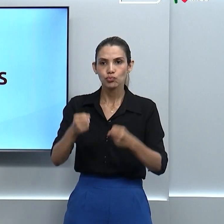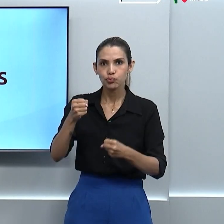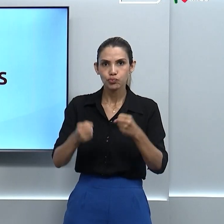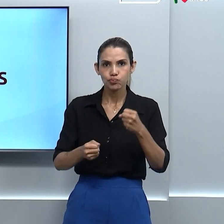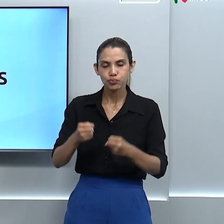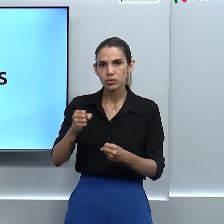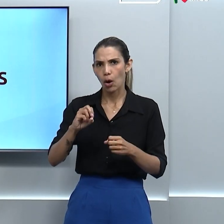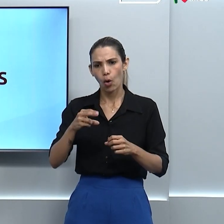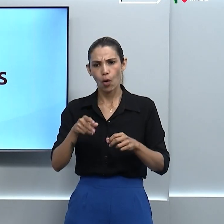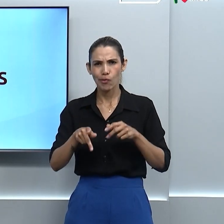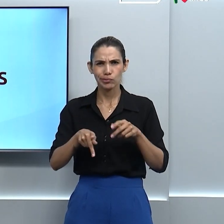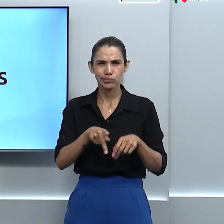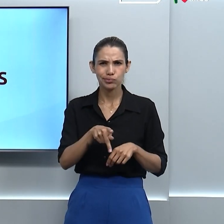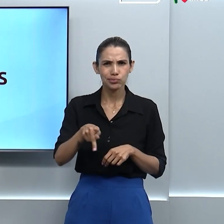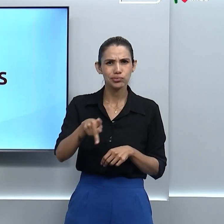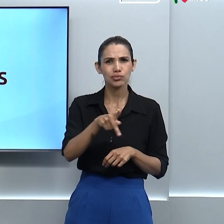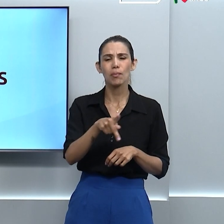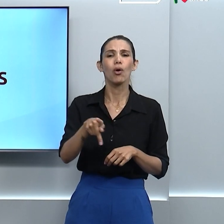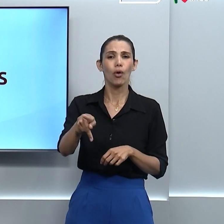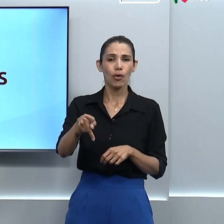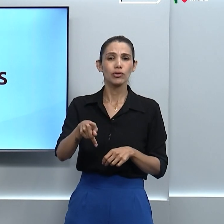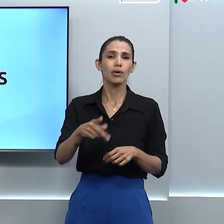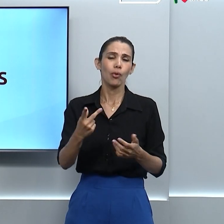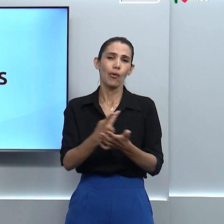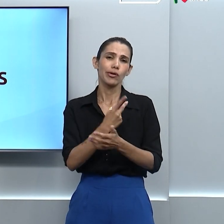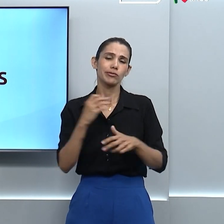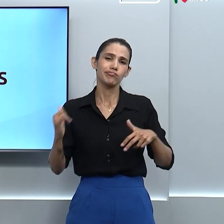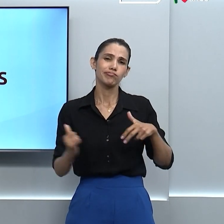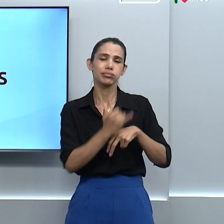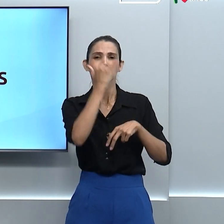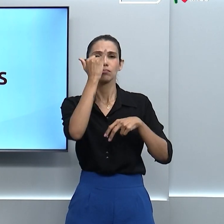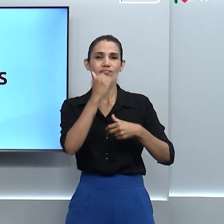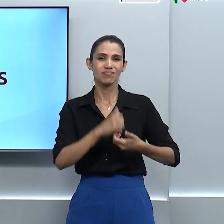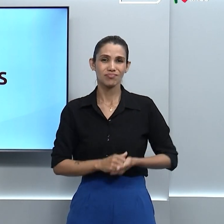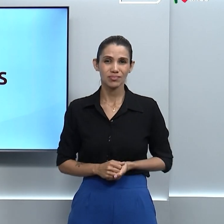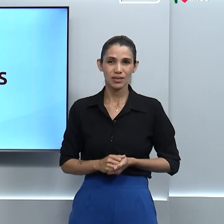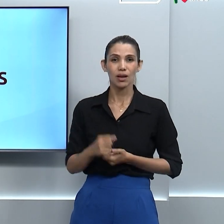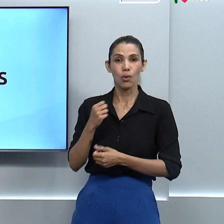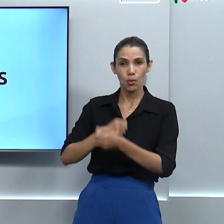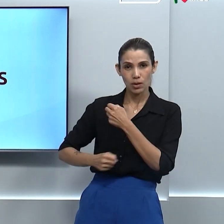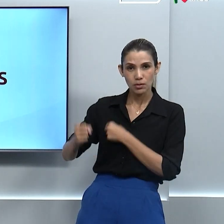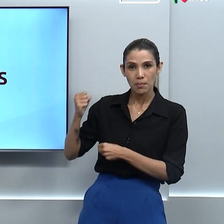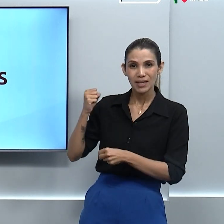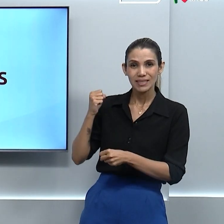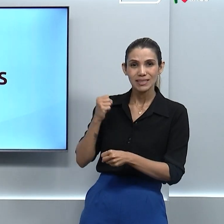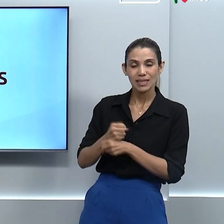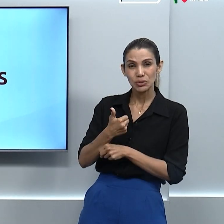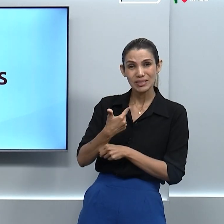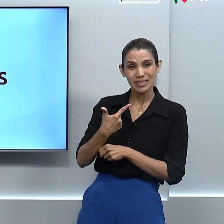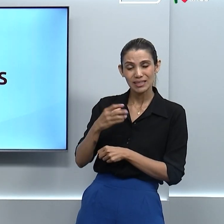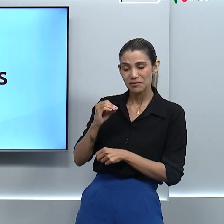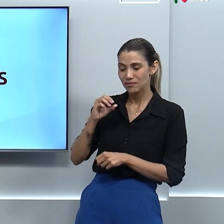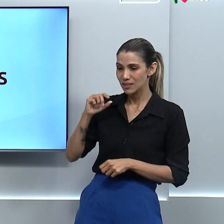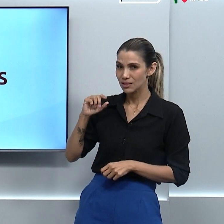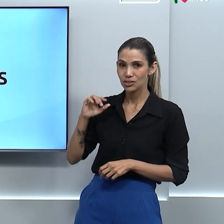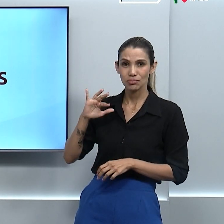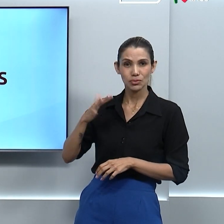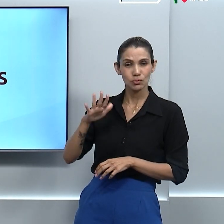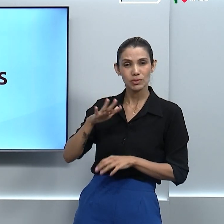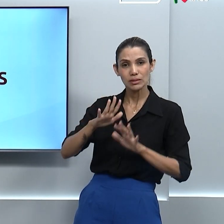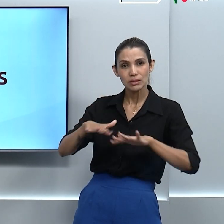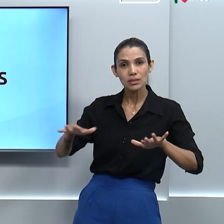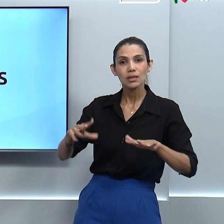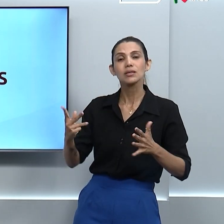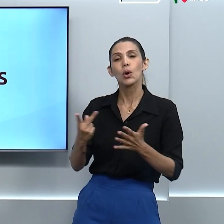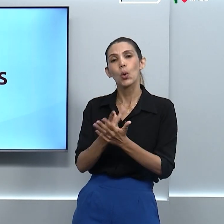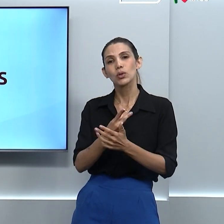no ano passado, mais de 170 crianças foram vítimas de atropelamento e foram atendidas pelo UGOL. Para falar